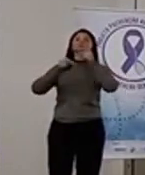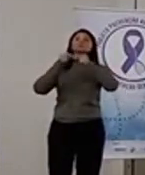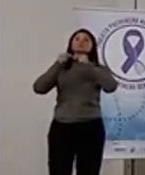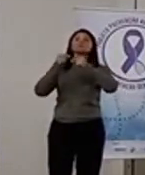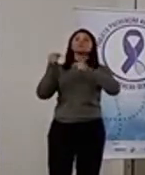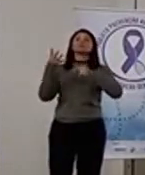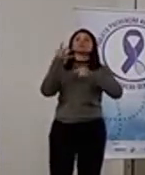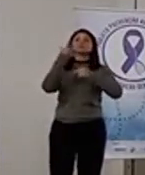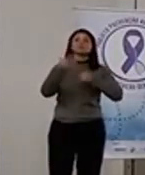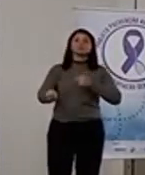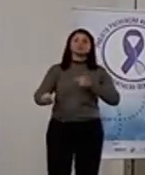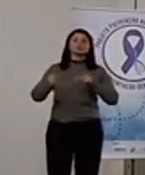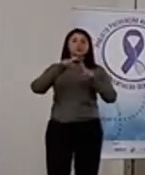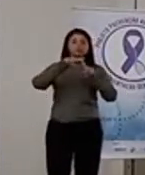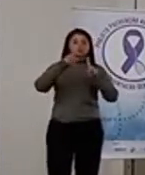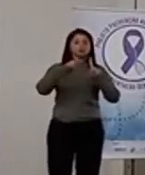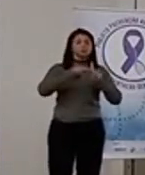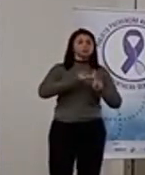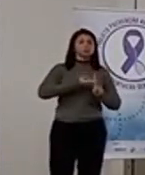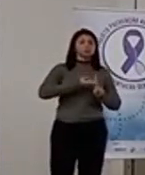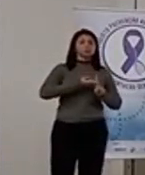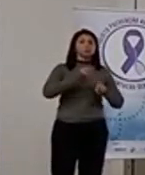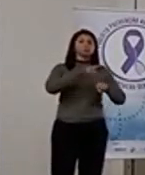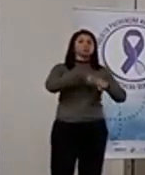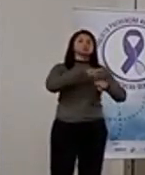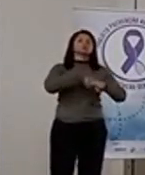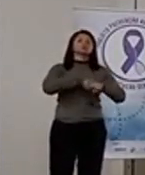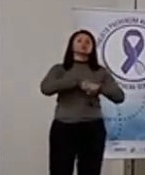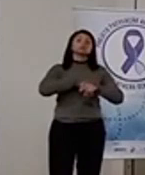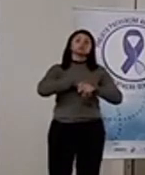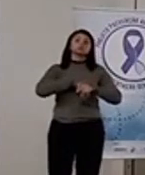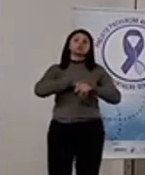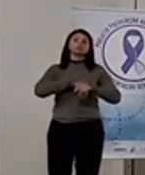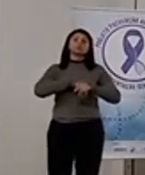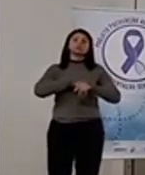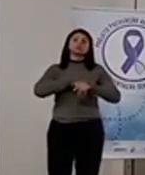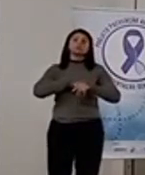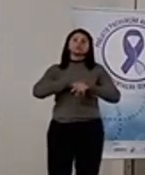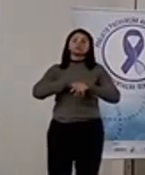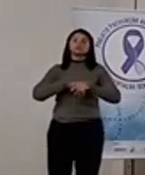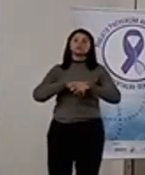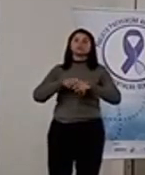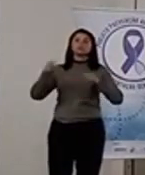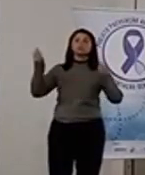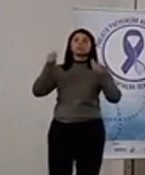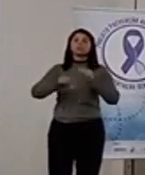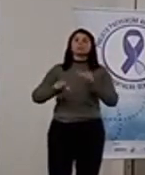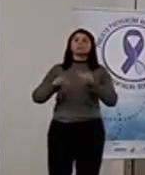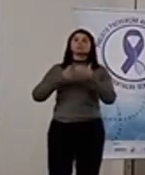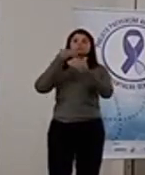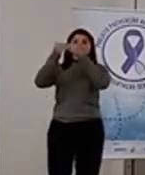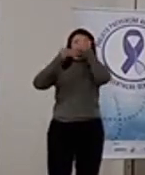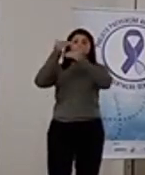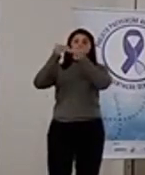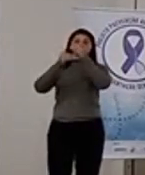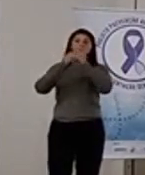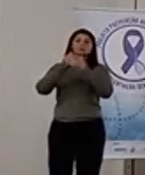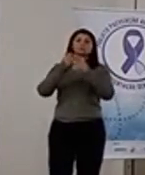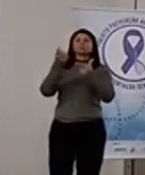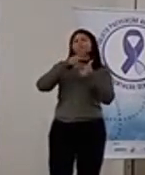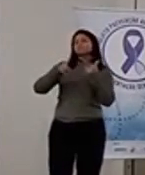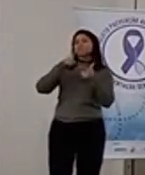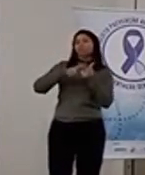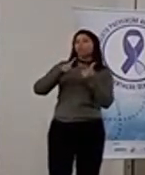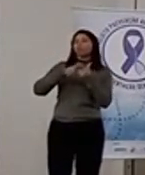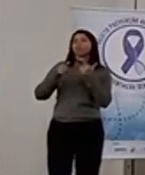a gravidez, né? Então, quando eu falo em malformação, eu vou falar que é algum defeito morfológico,